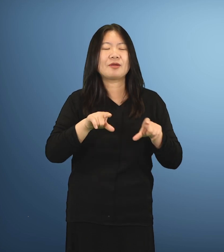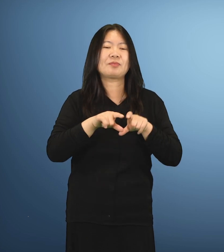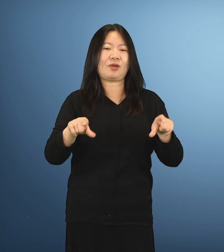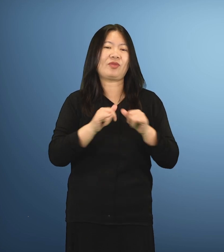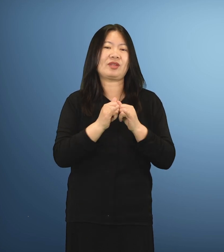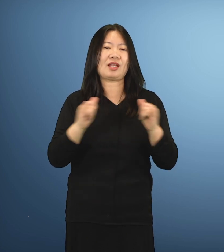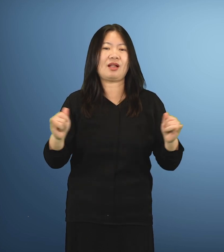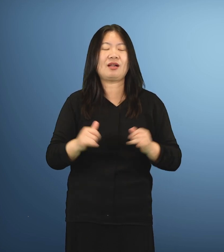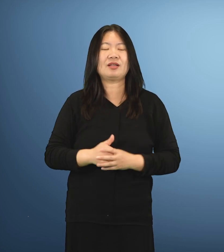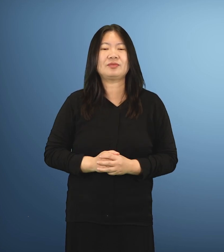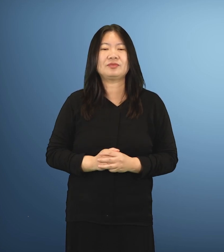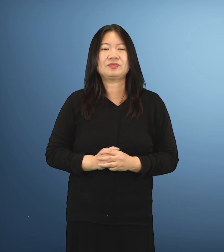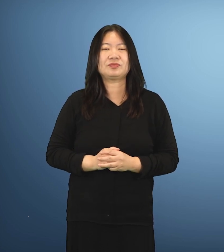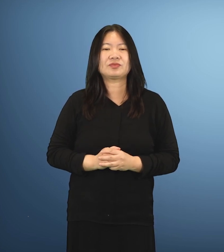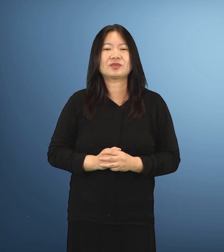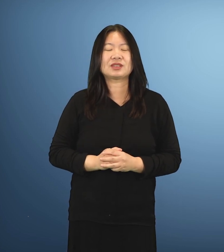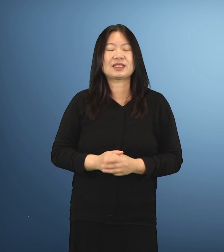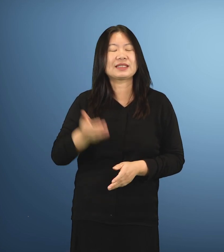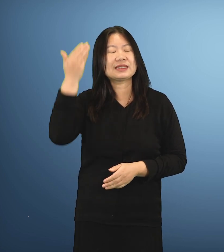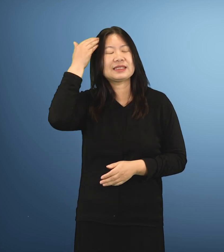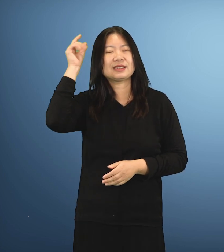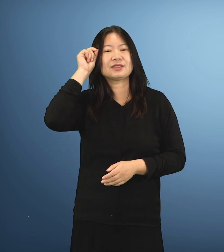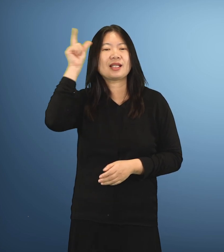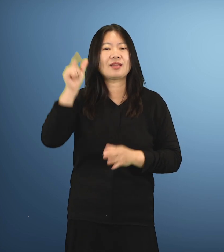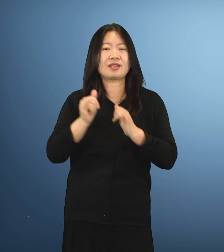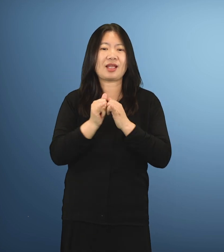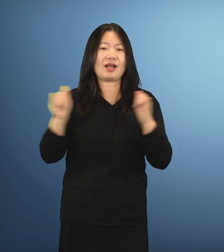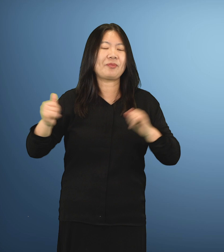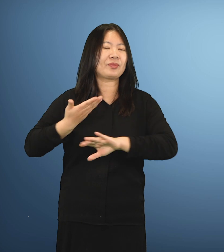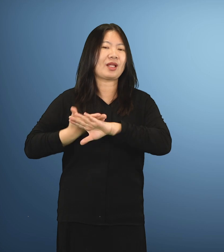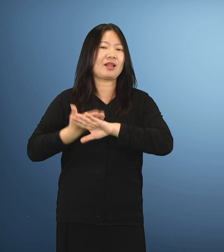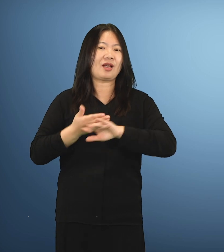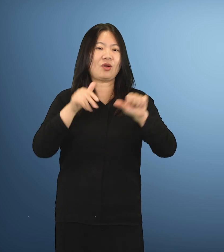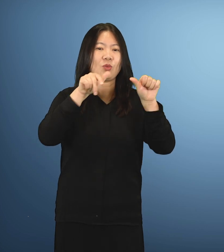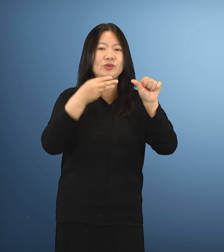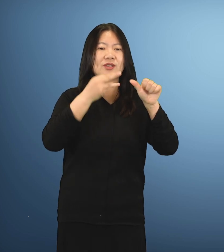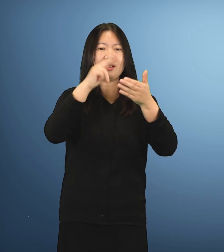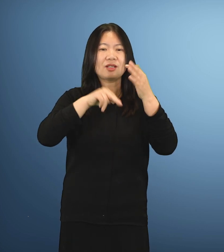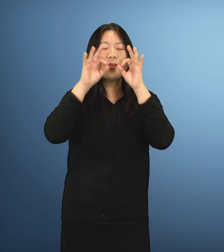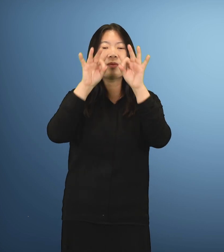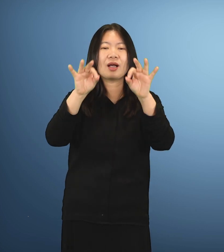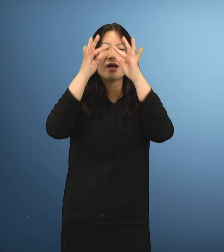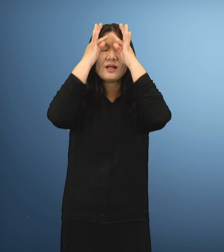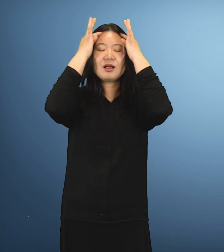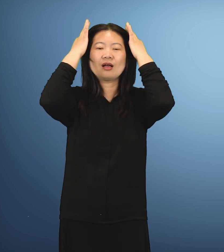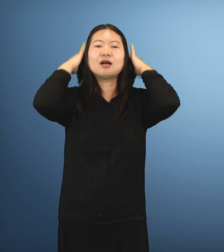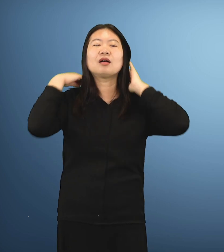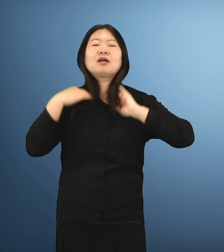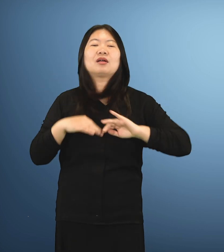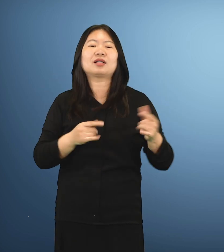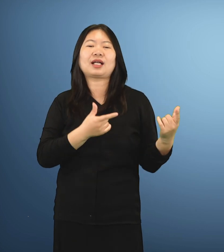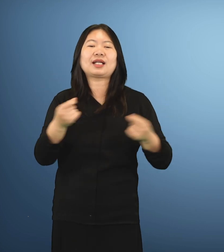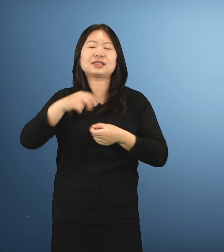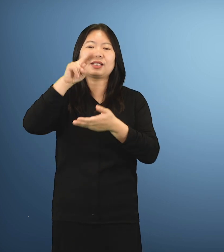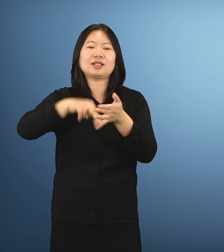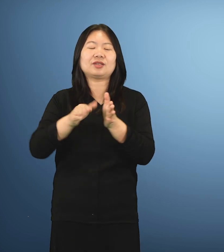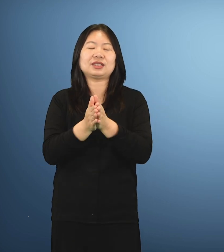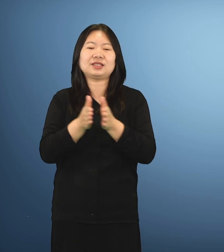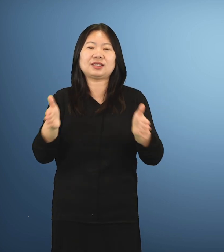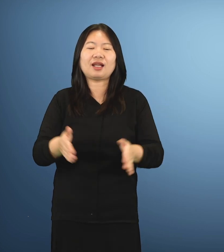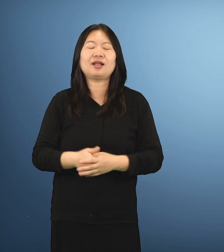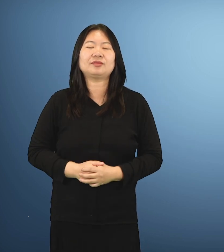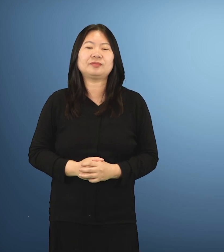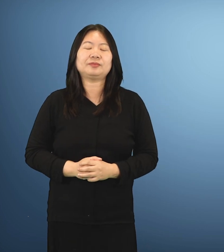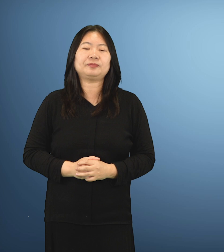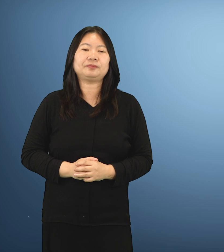사람들이에요. 엘리트들이 아니에요, 사실은. 근데 5절을 잘 볼까요? 5절을 한번 전체가 같이 읽도록